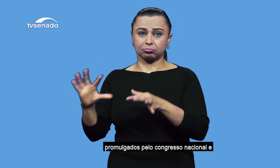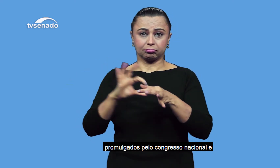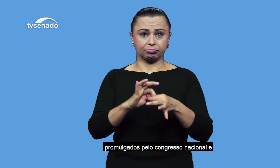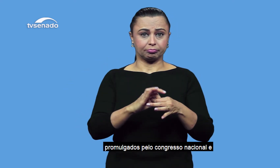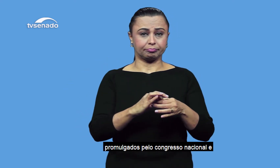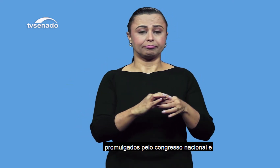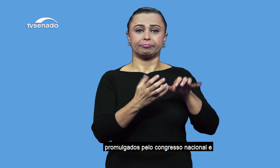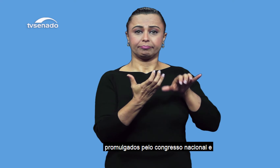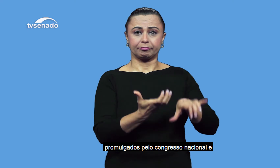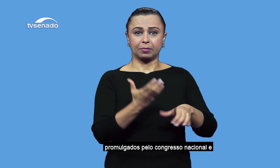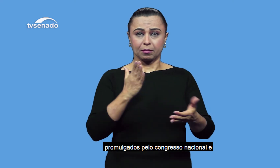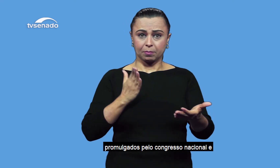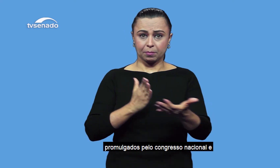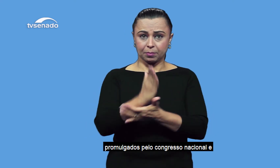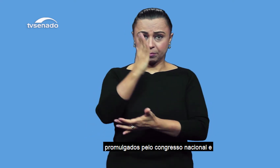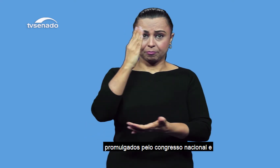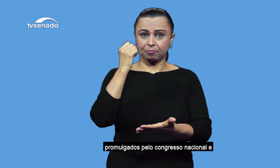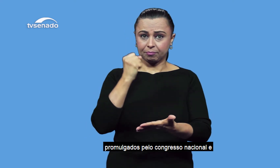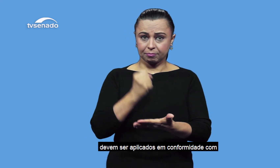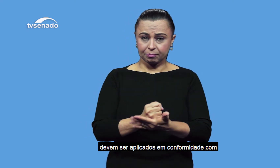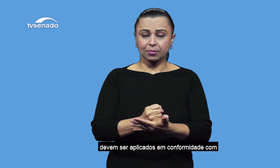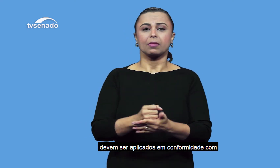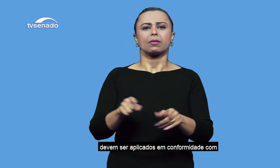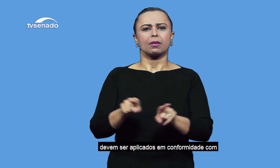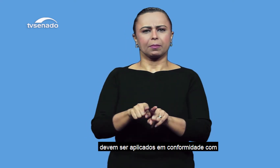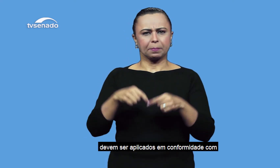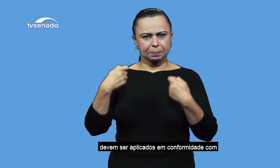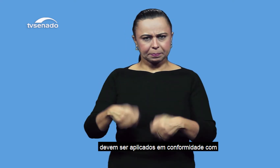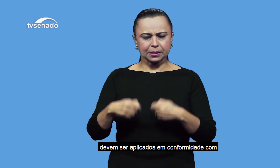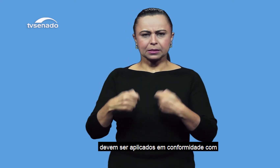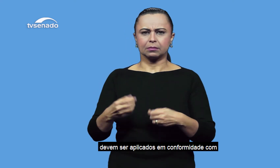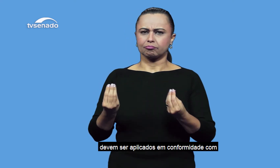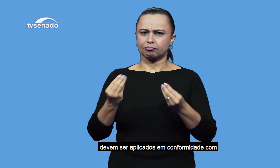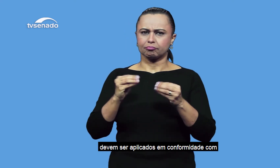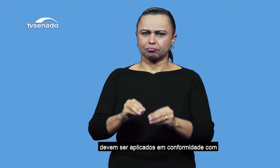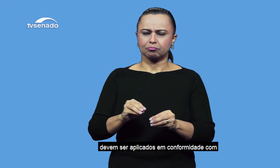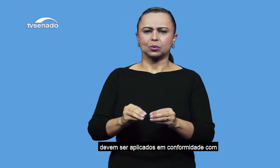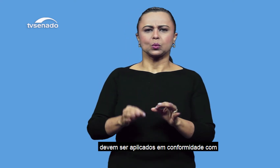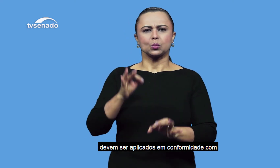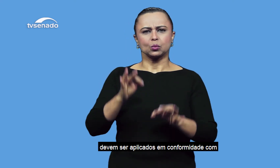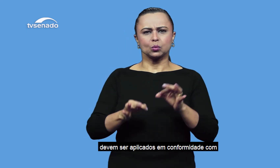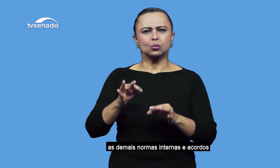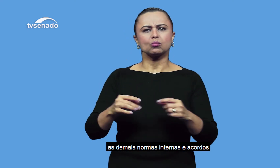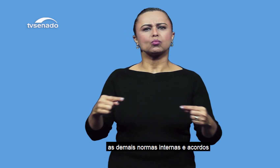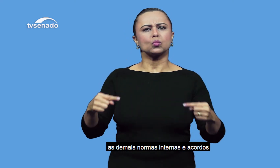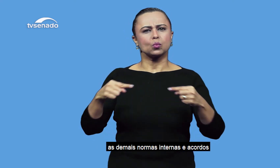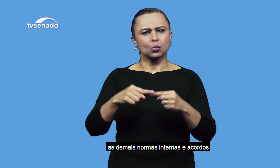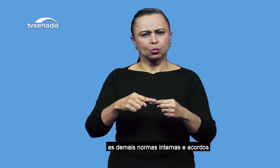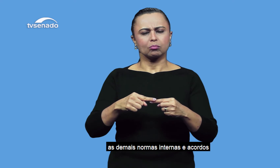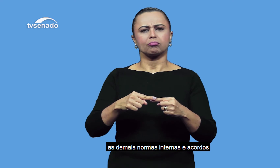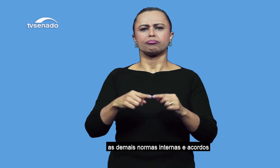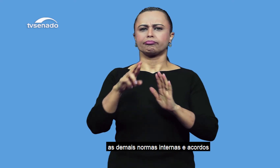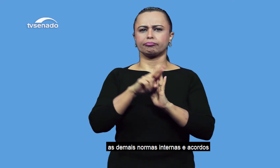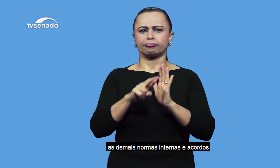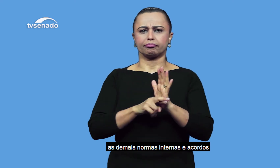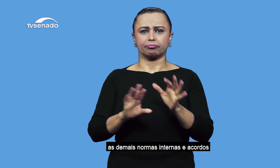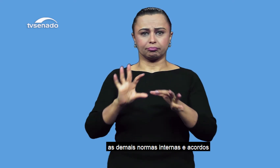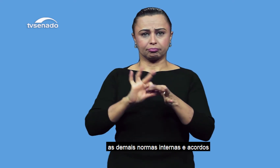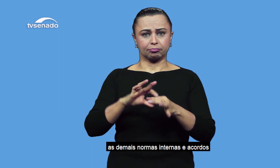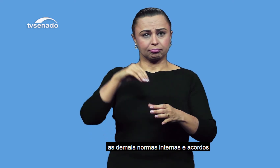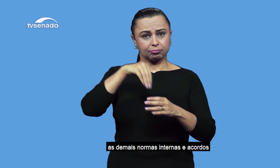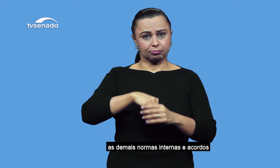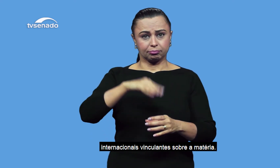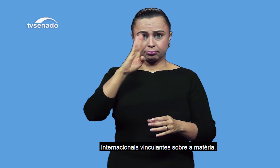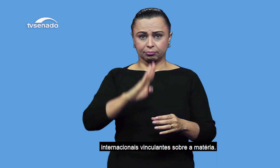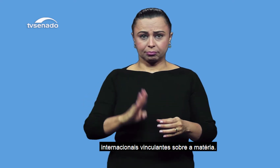promulgados pelo congresso nacional e devem ser aplicados em conformidade com as demais normas internas e